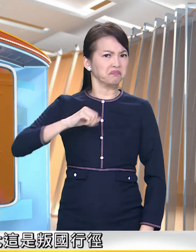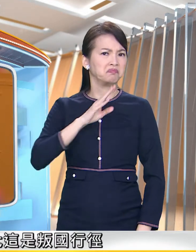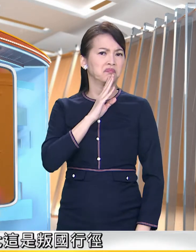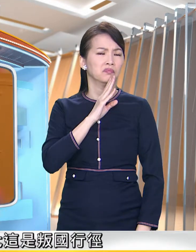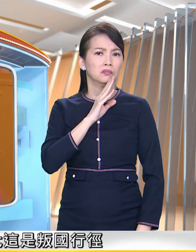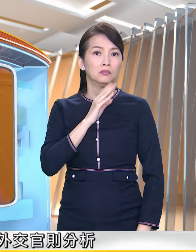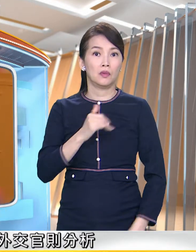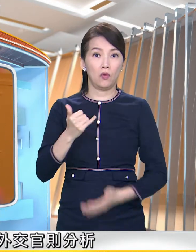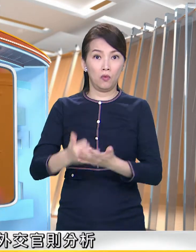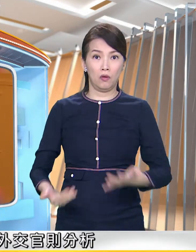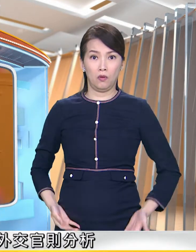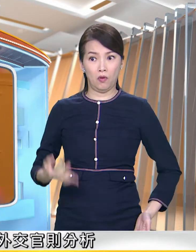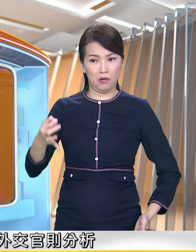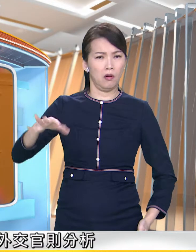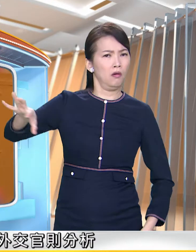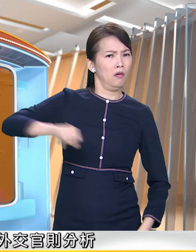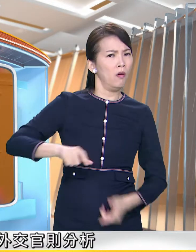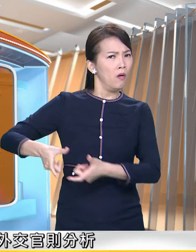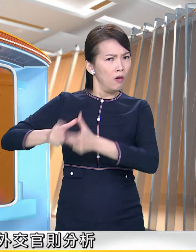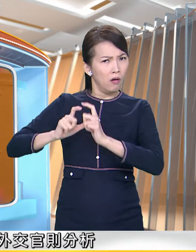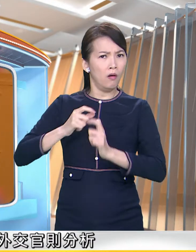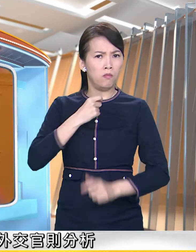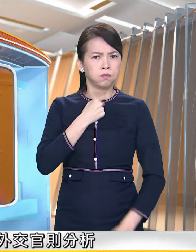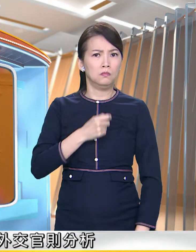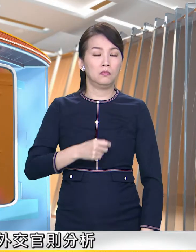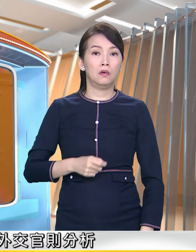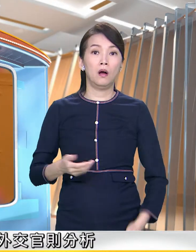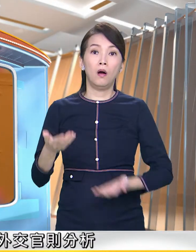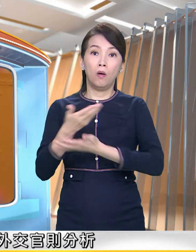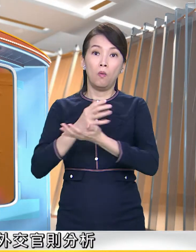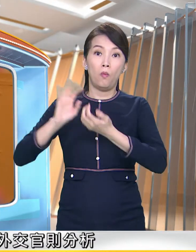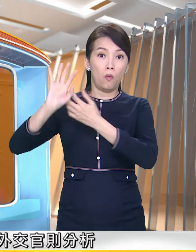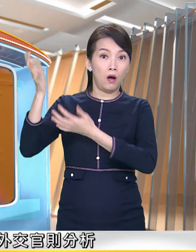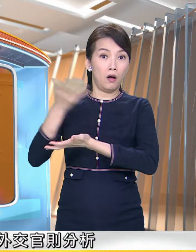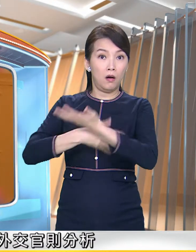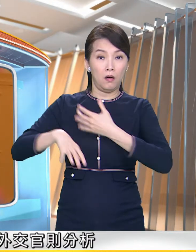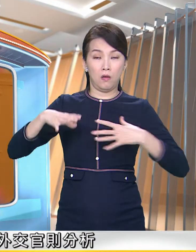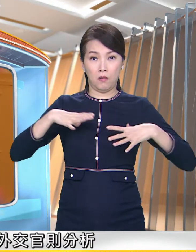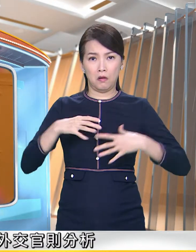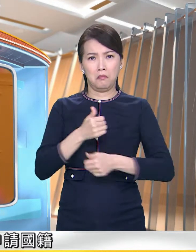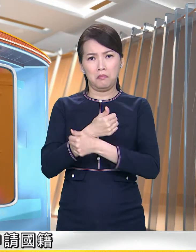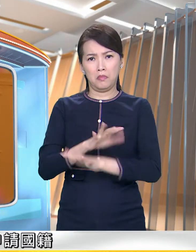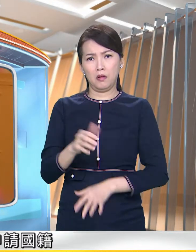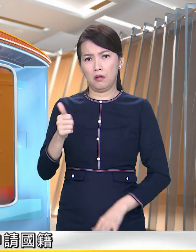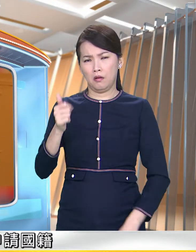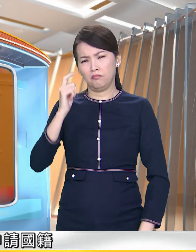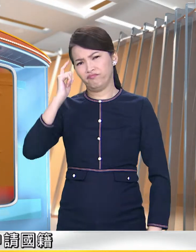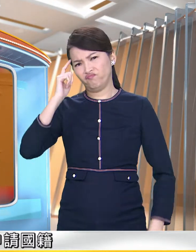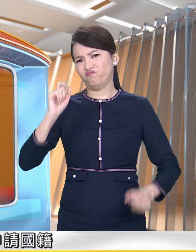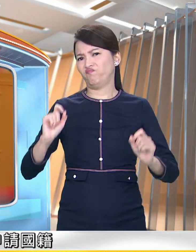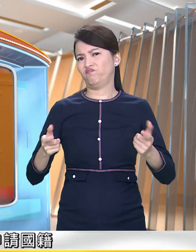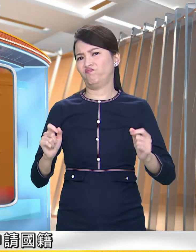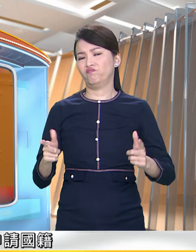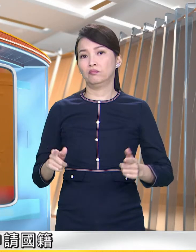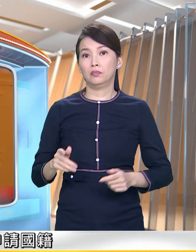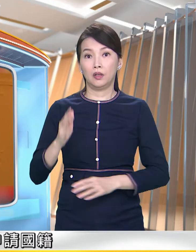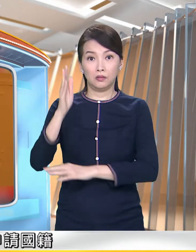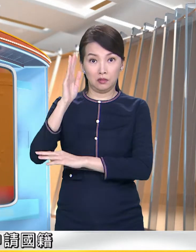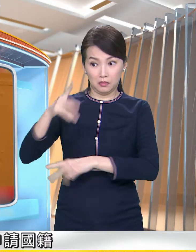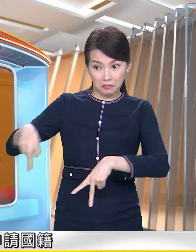行径，要没收退休金。前外交官则分析，不可能在断交后申